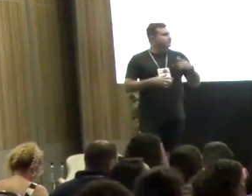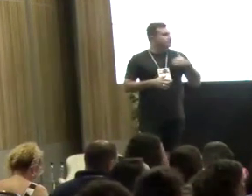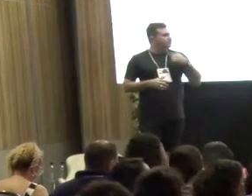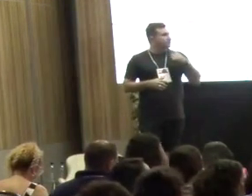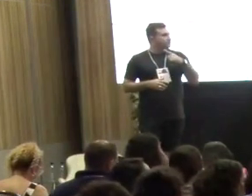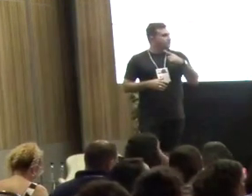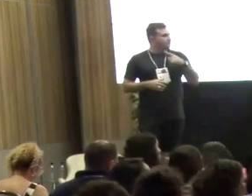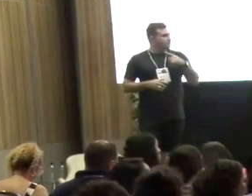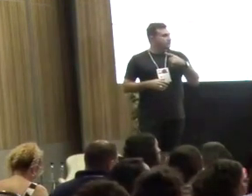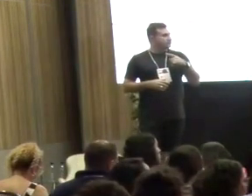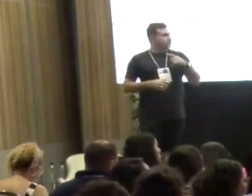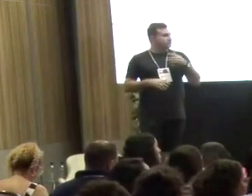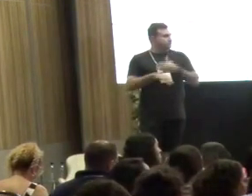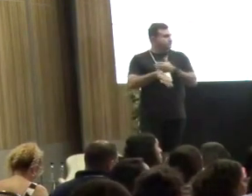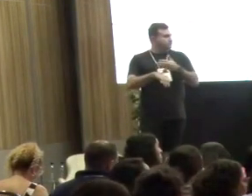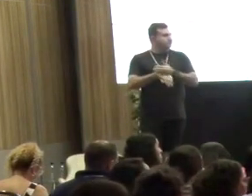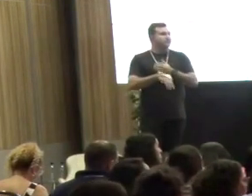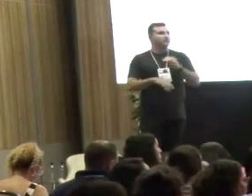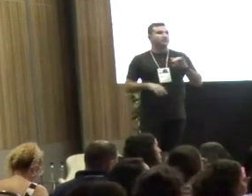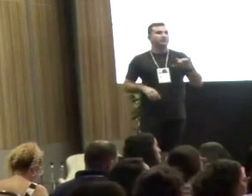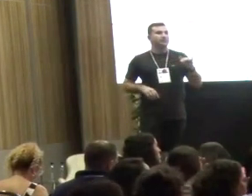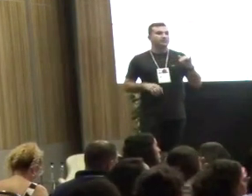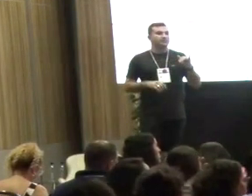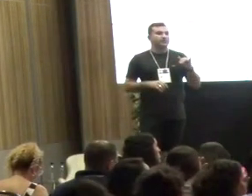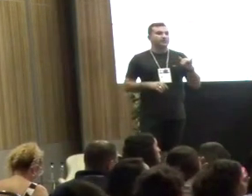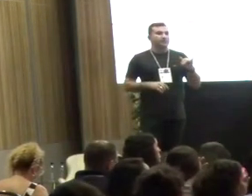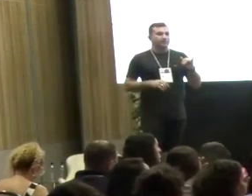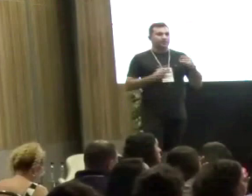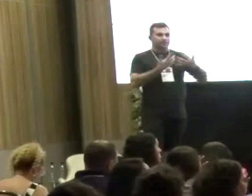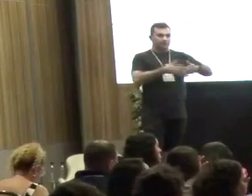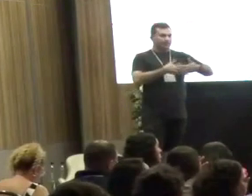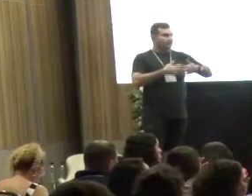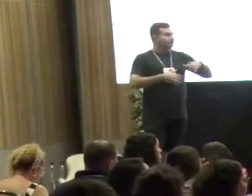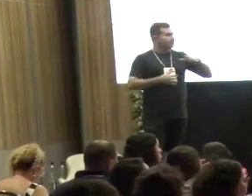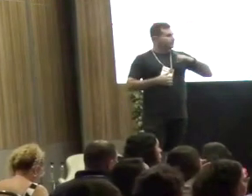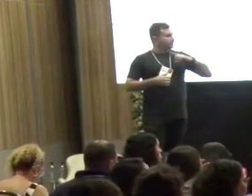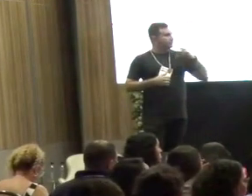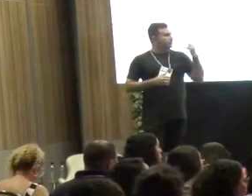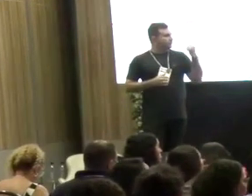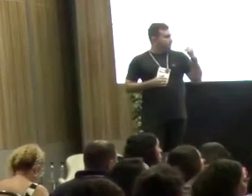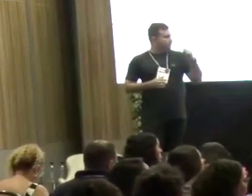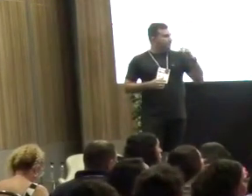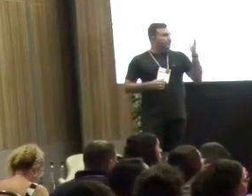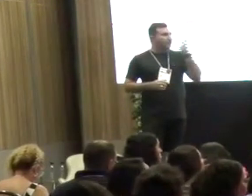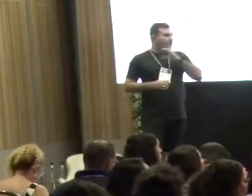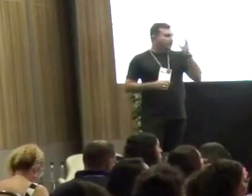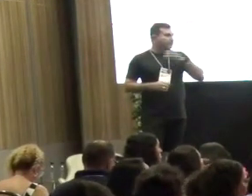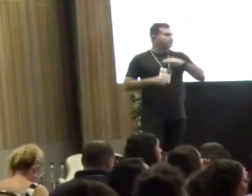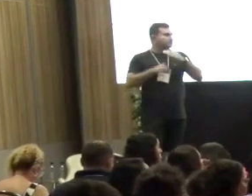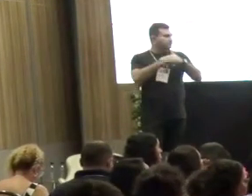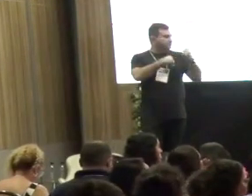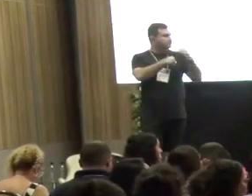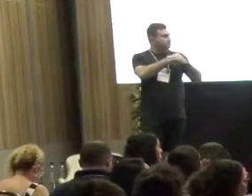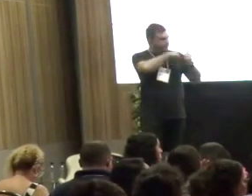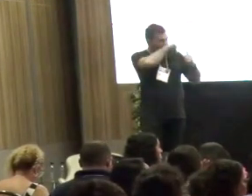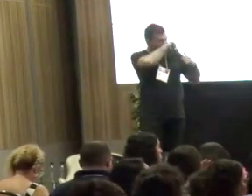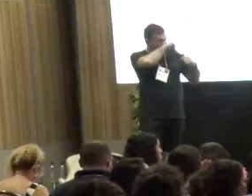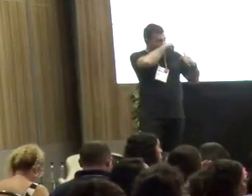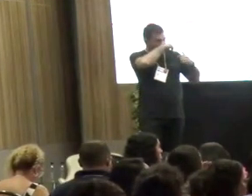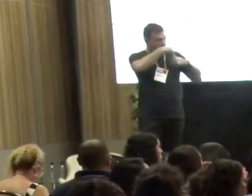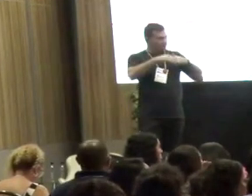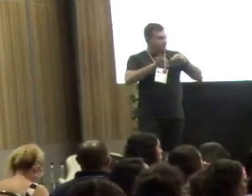passei em 5º lugar no concurso e eram 8 vagas, só que chamaram rápido demais. E eu não